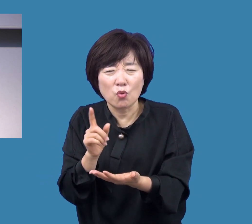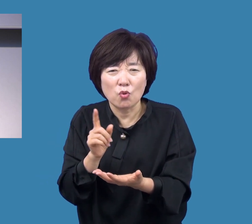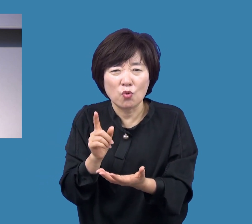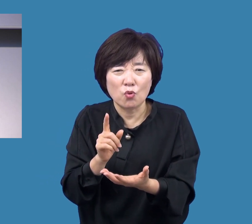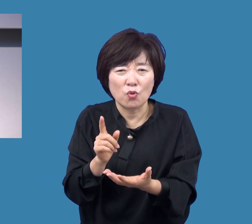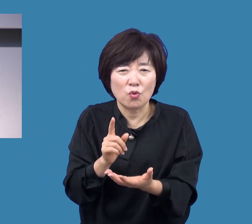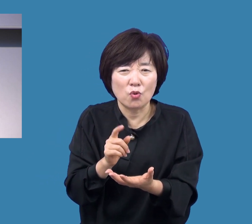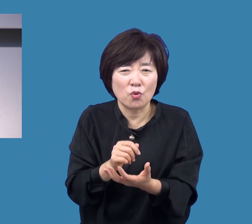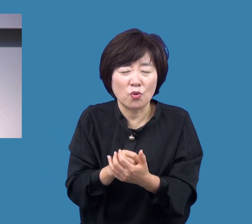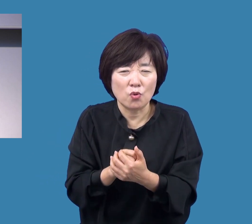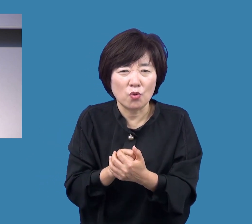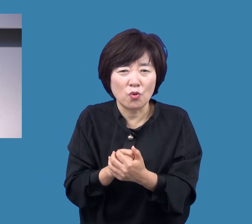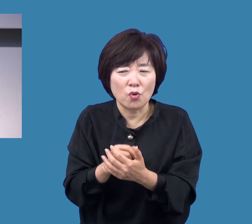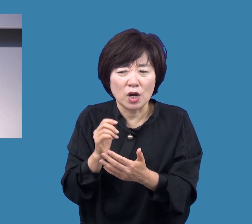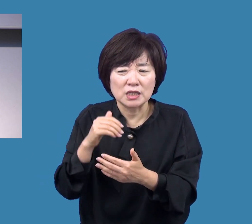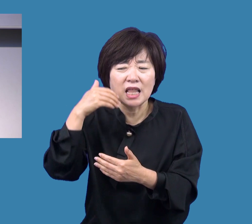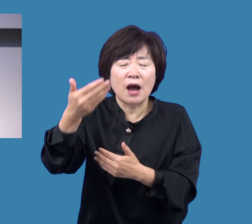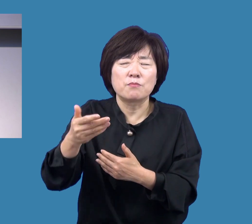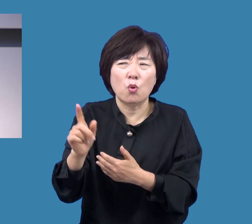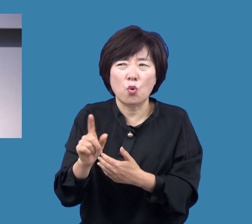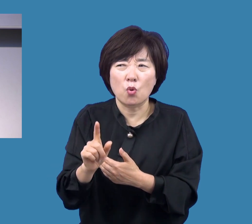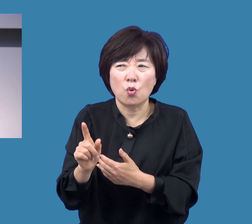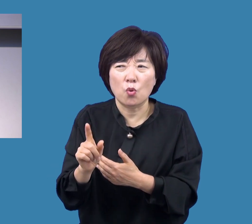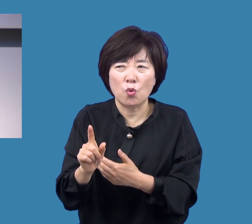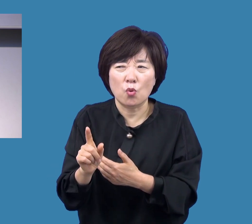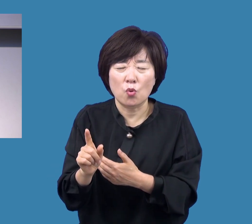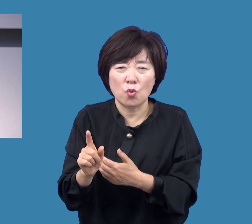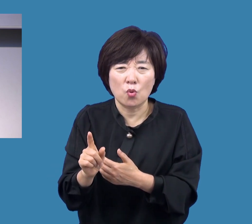왔냐 하면, 그럼 그 다음은 뭐 해야 되지?